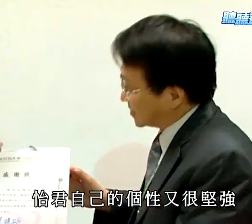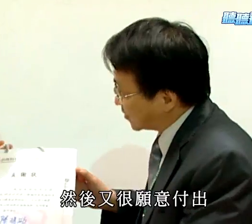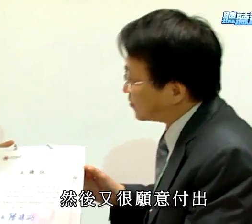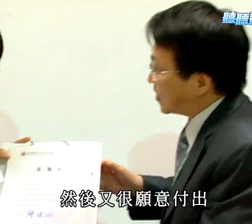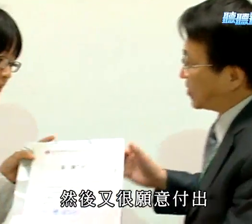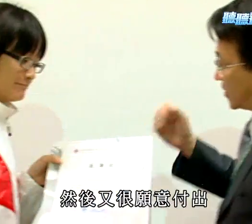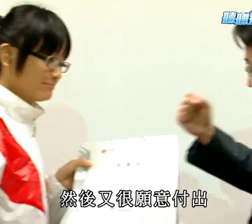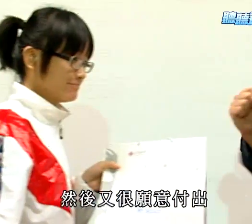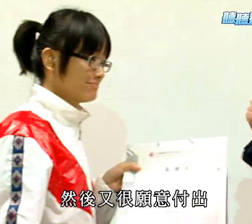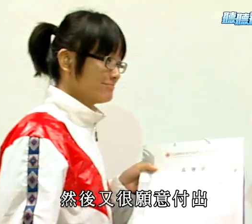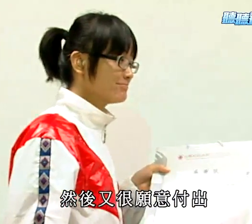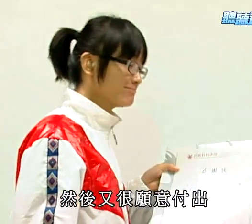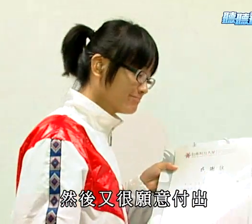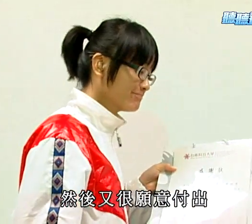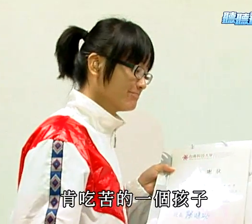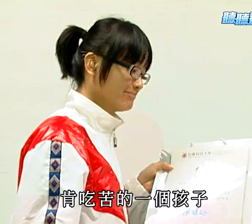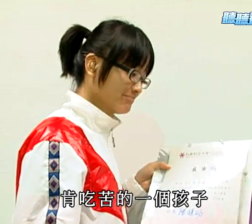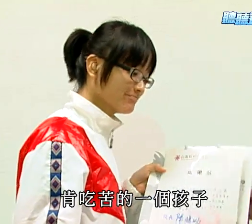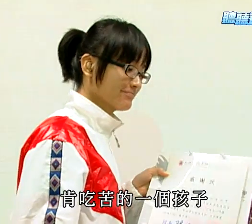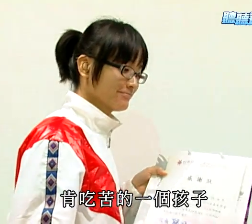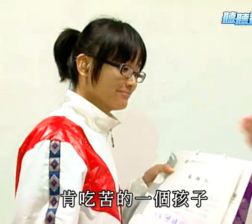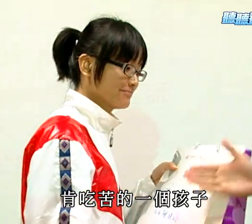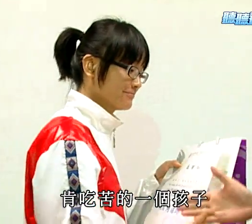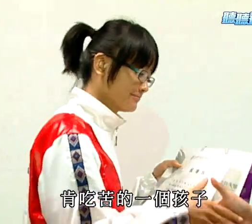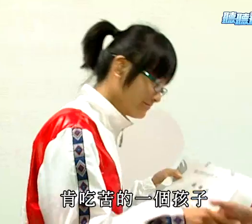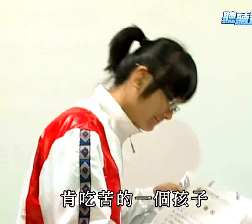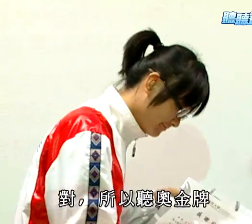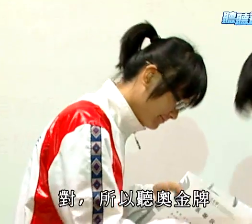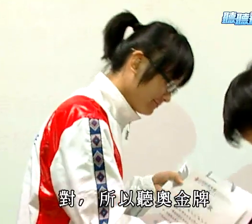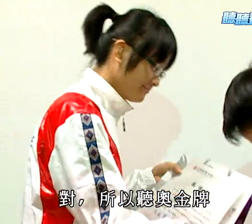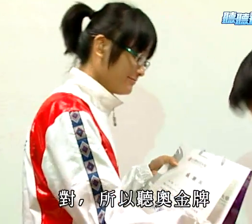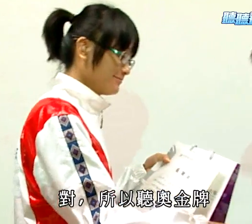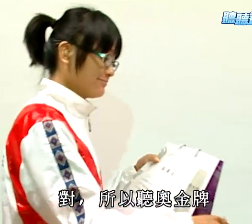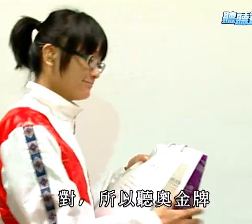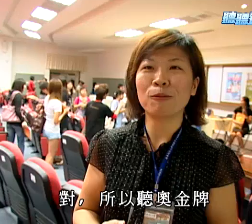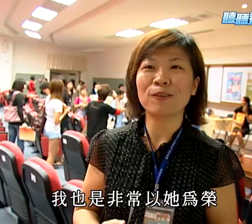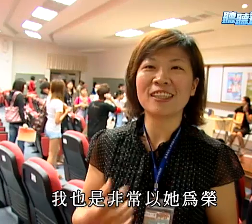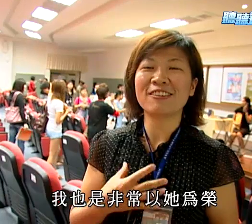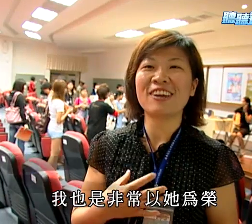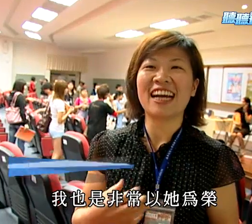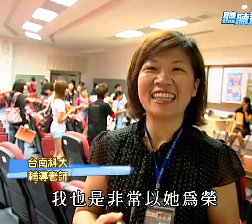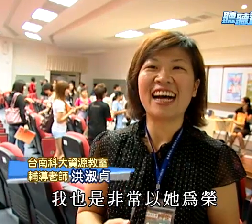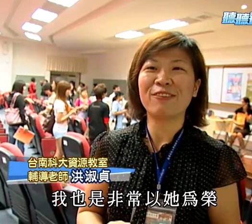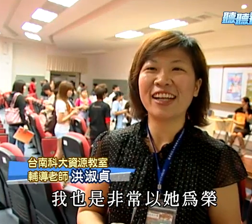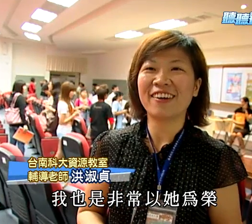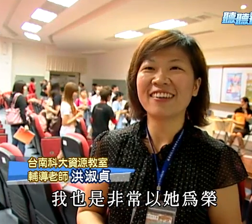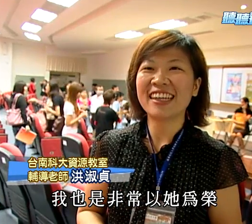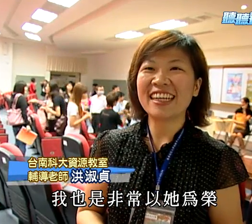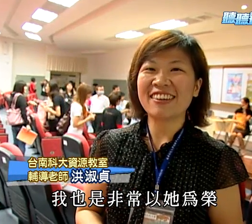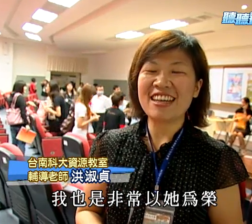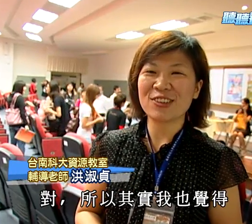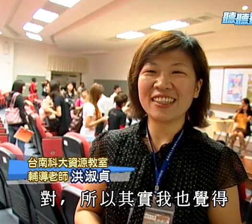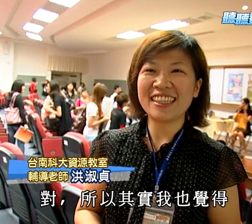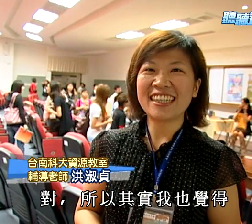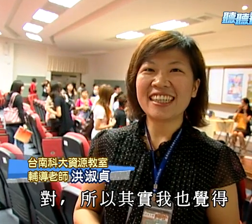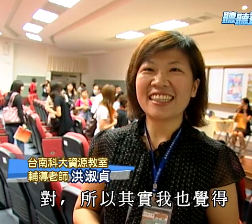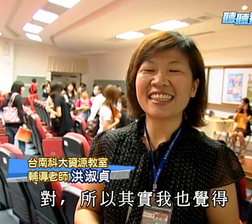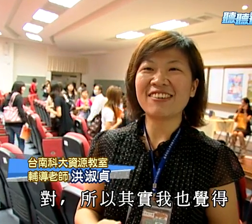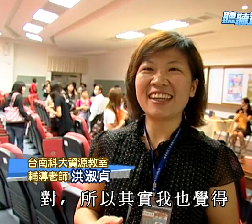又很愿意付出，很吃苦的一个孩子，对，所以听到金牌，我也是非常以他为荣，对，所以其实我也